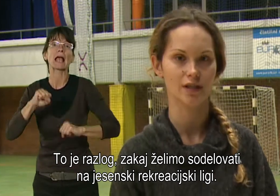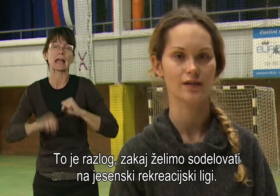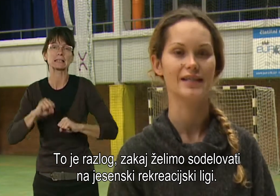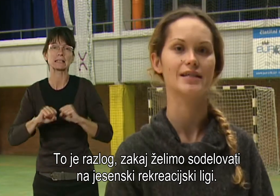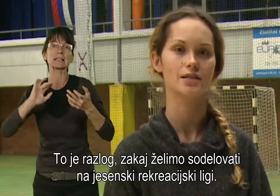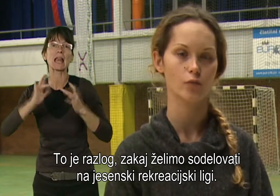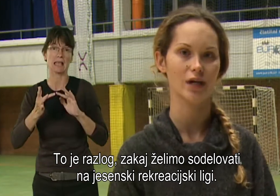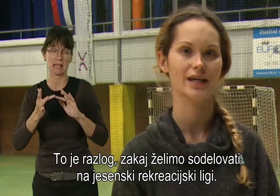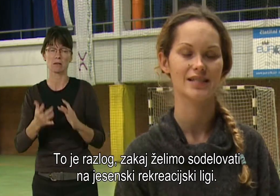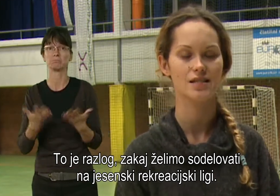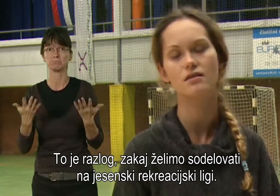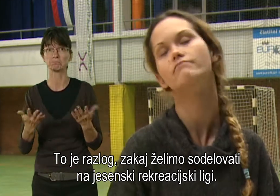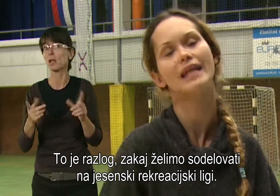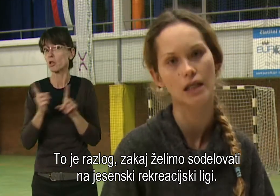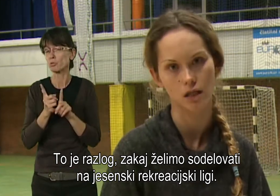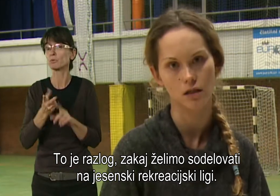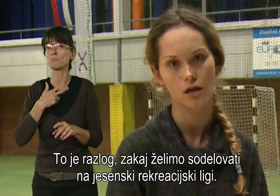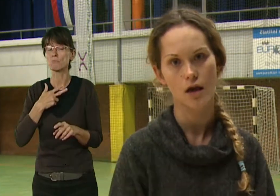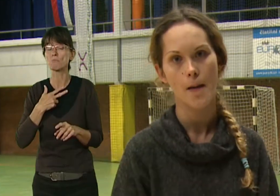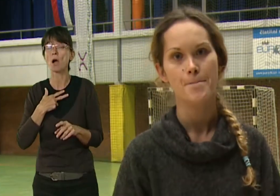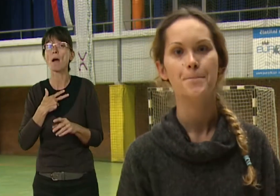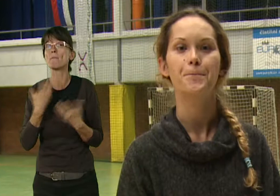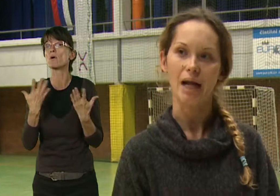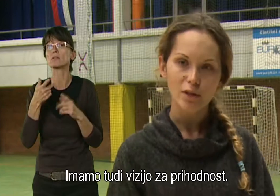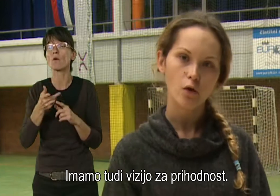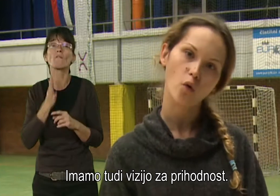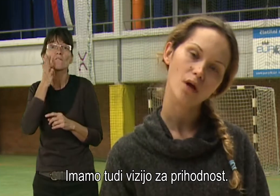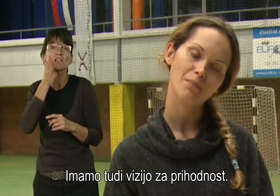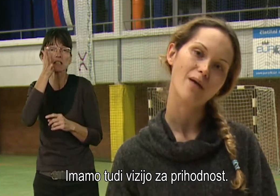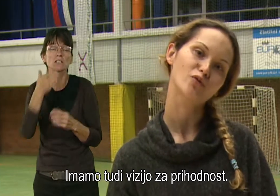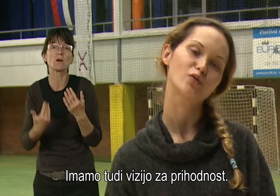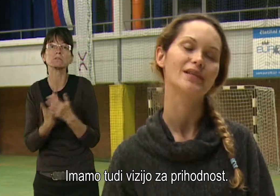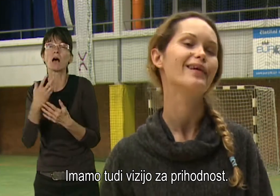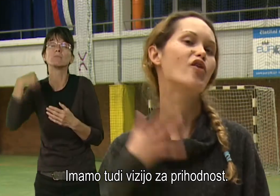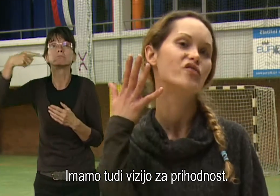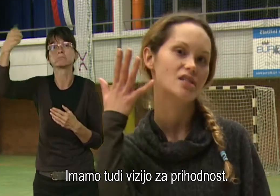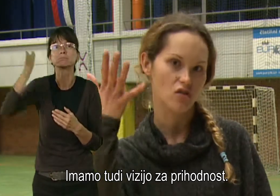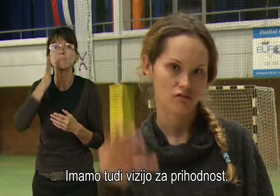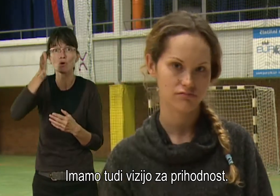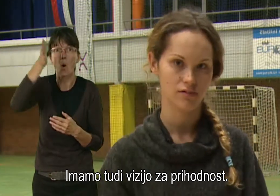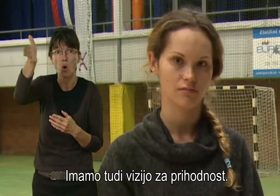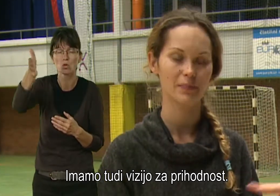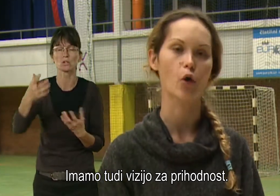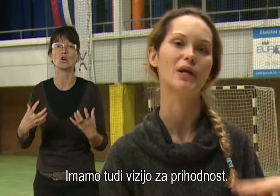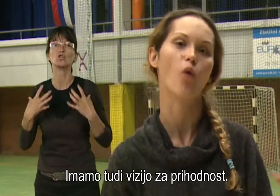pridružiti jeseniškemu rekreacijski ligi. Prav tako imamo tudi neko vizijo, neko